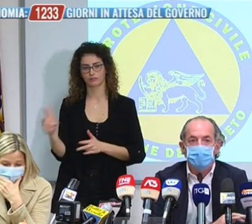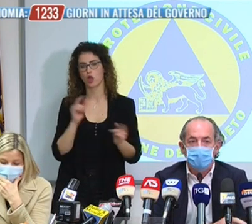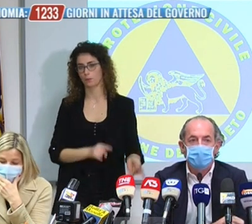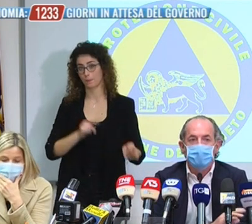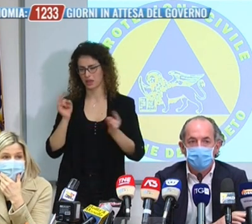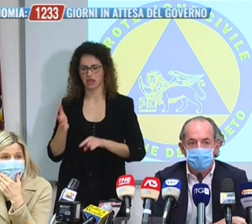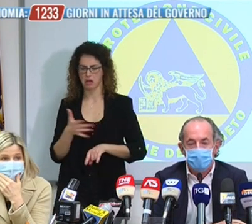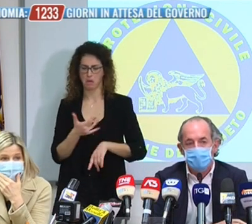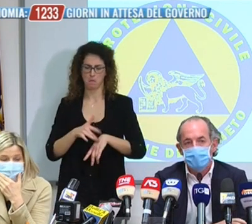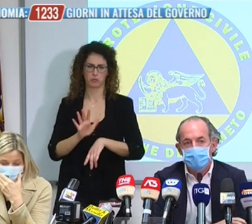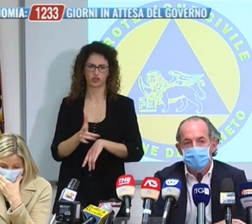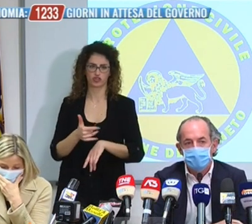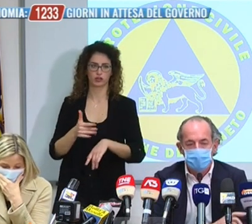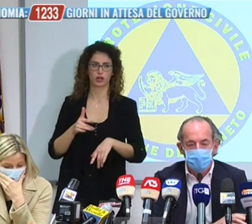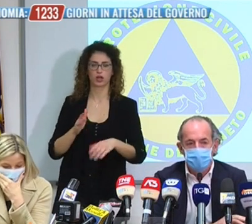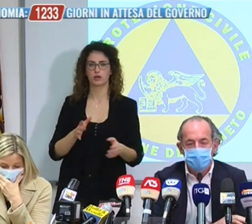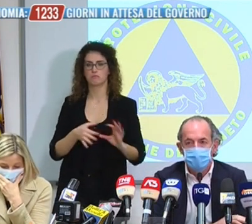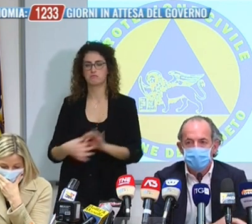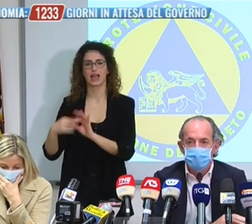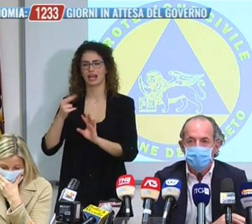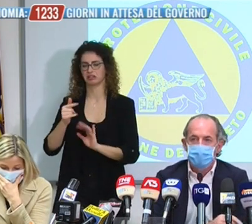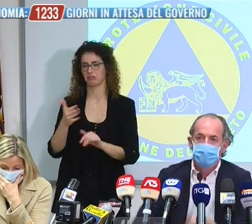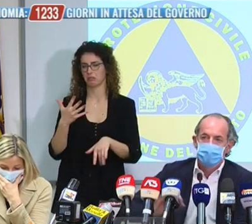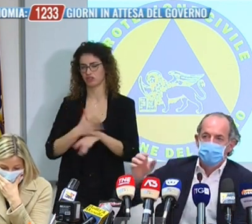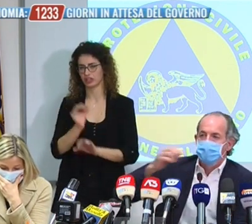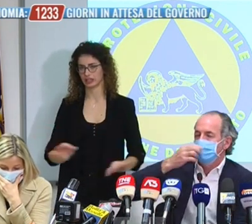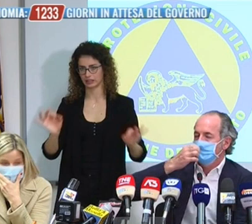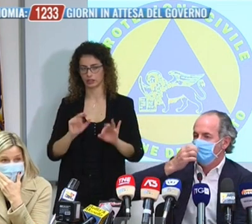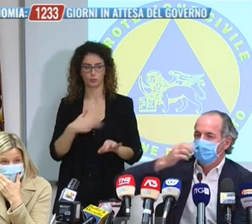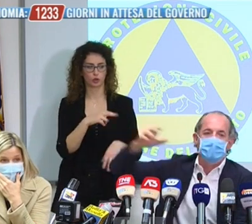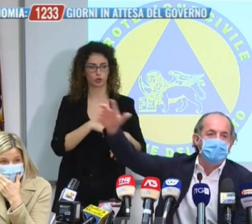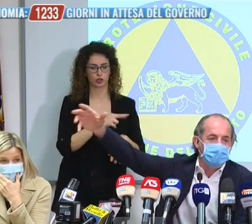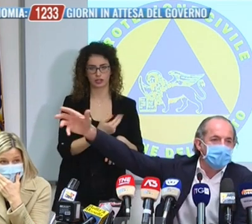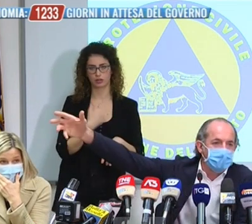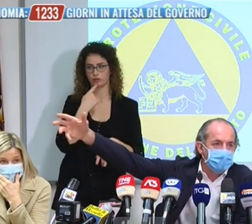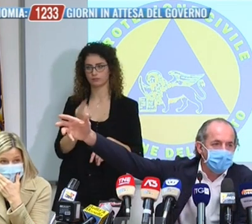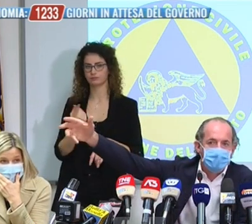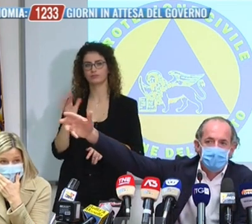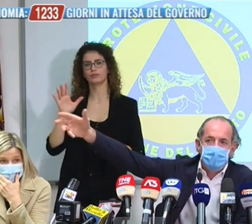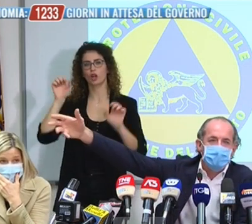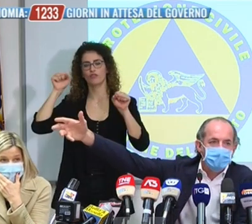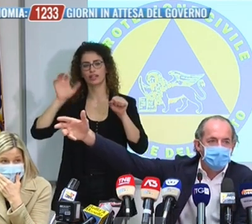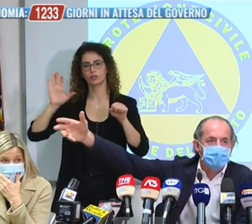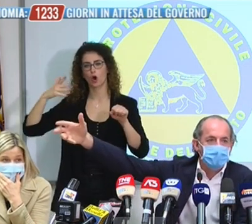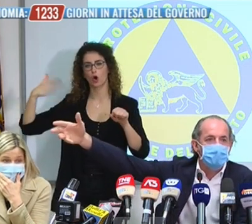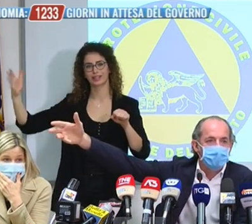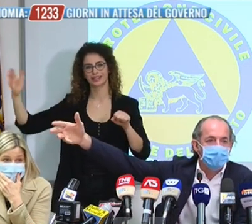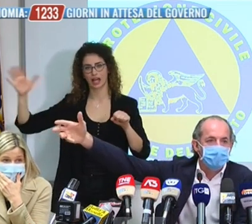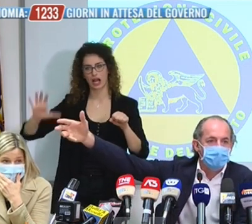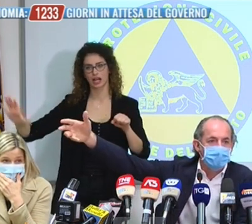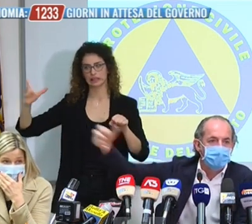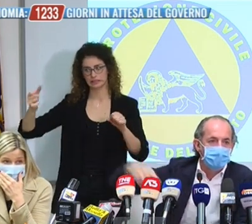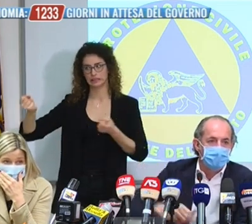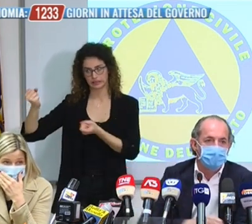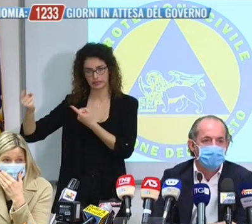c'entra niente con l'area contigua, con l'incidenza. Dopo la dottoressa Russo vi dirà, sono delle zone, tipo il Veneto orientale, ha un'incidenza